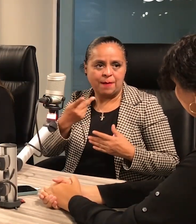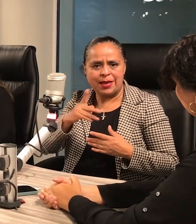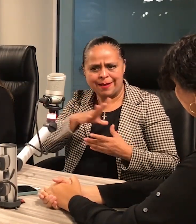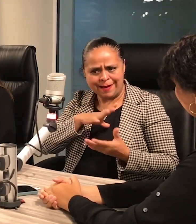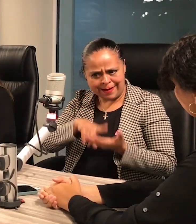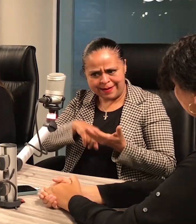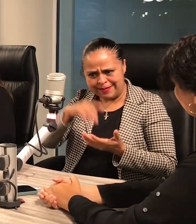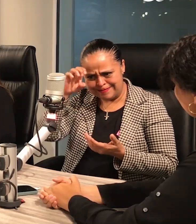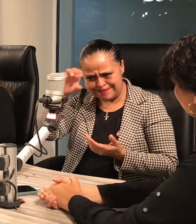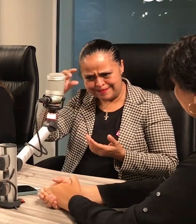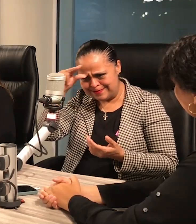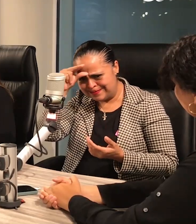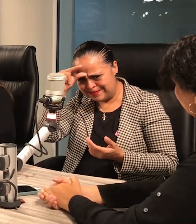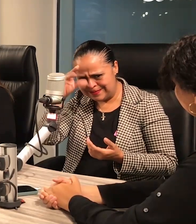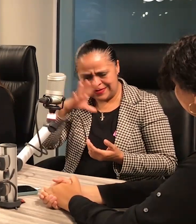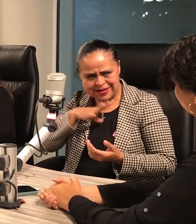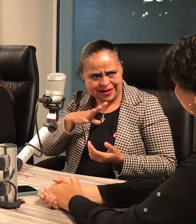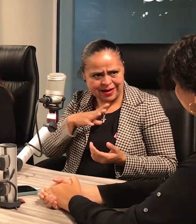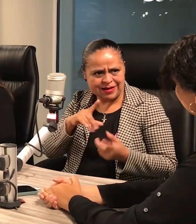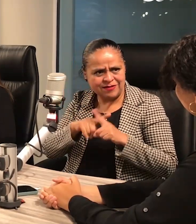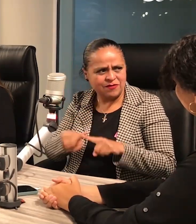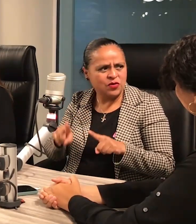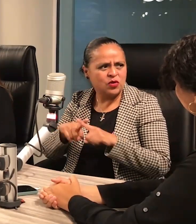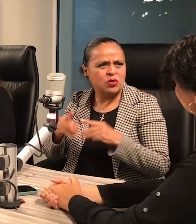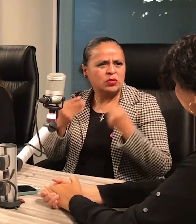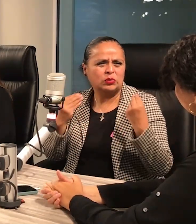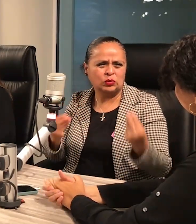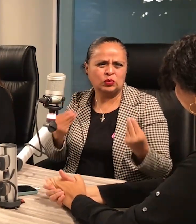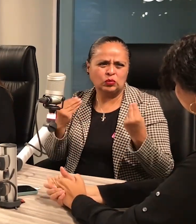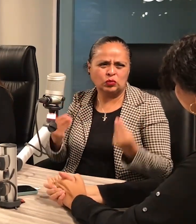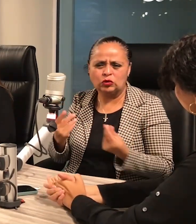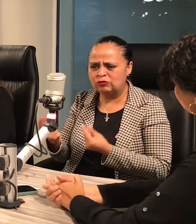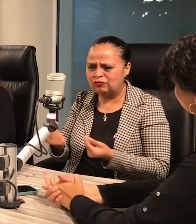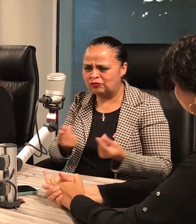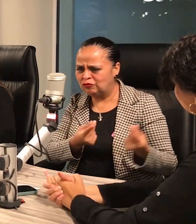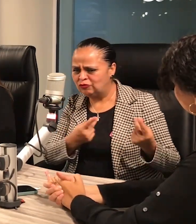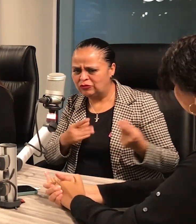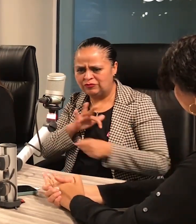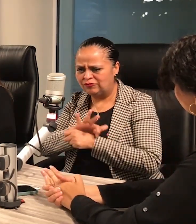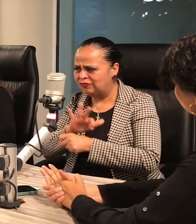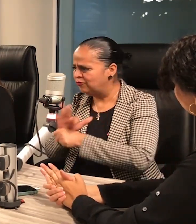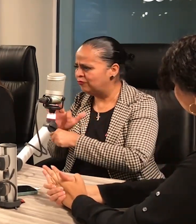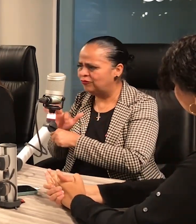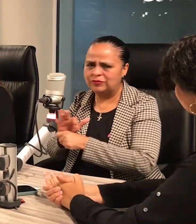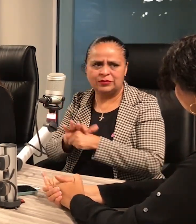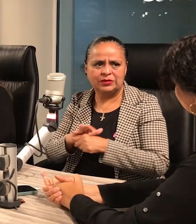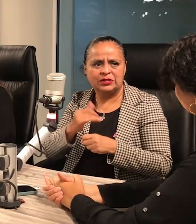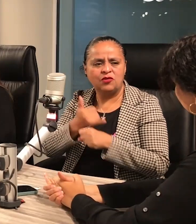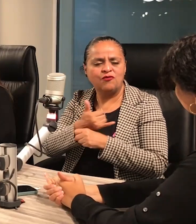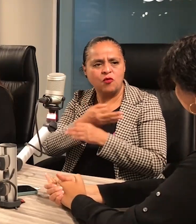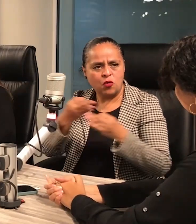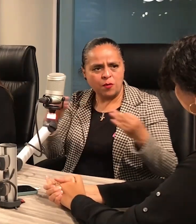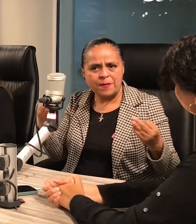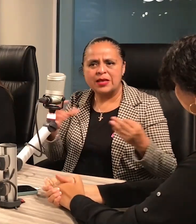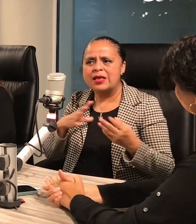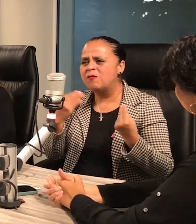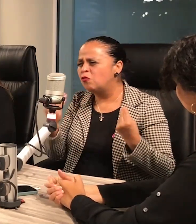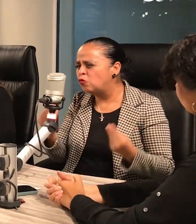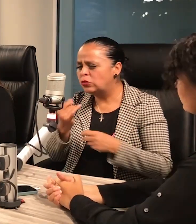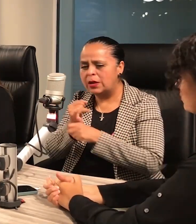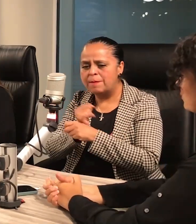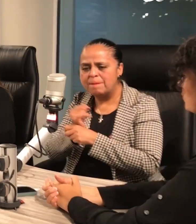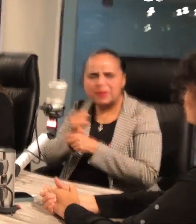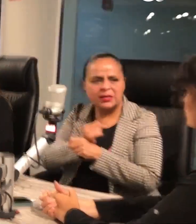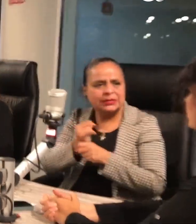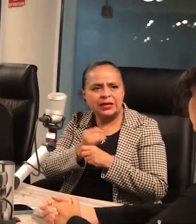en la academia, hay también muchos activistas que han tratado la información, hay mucha investigación